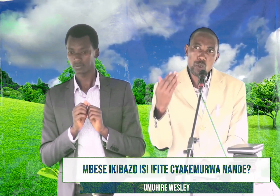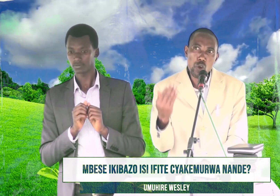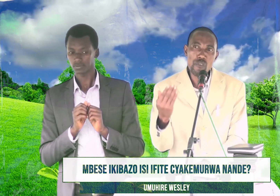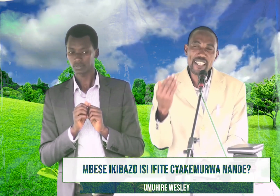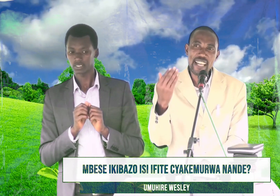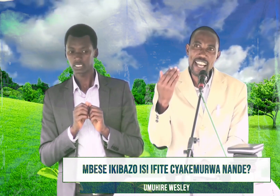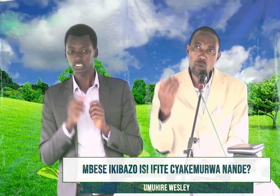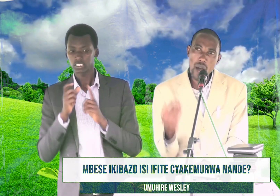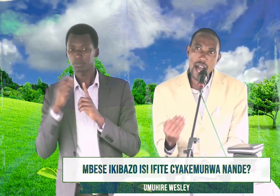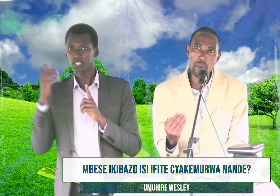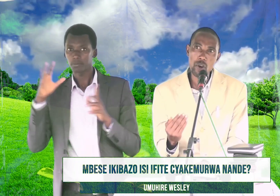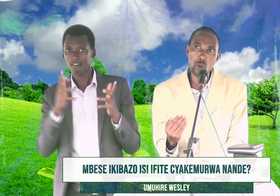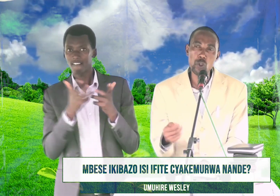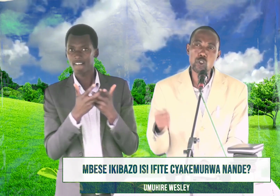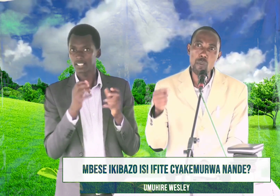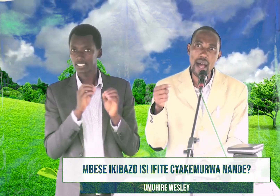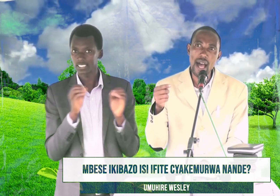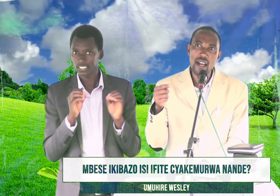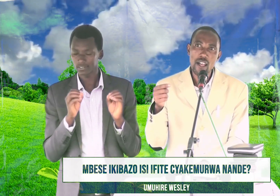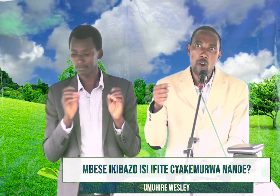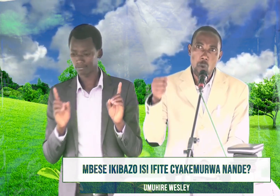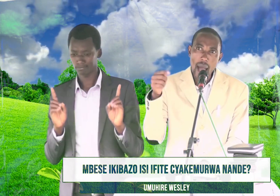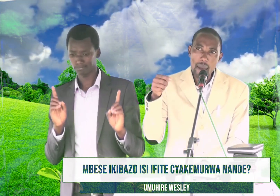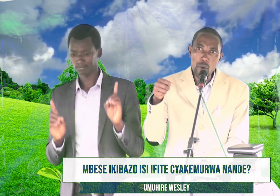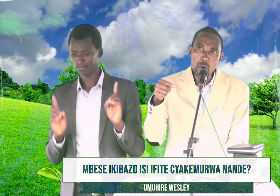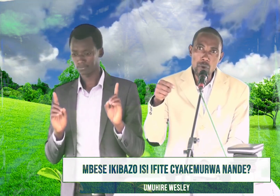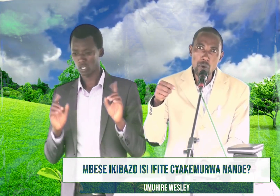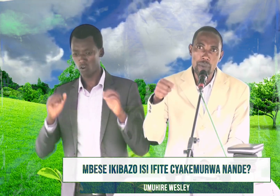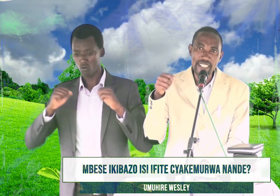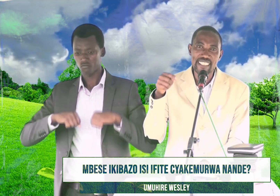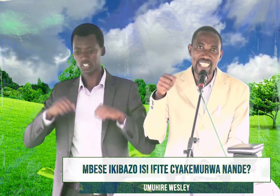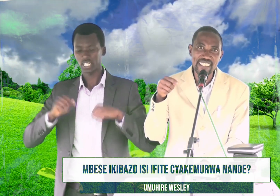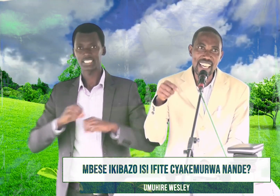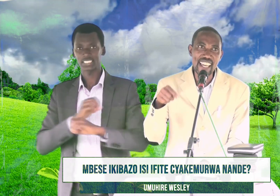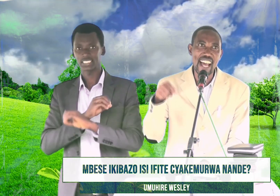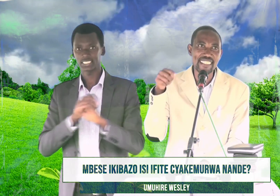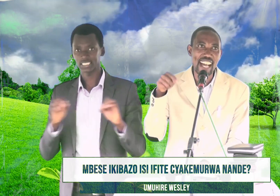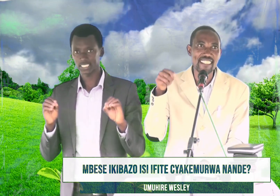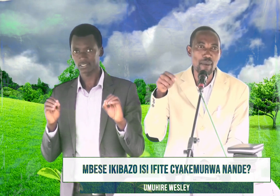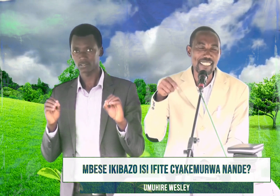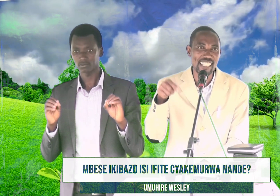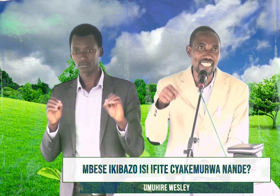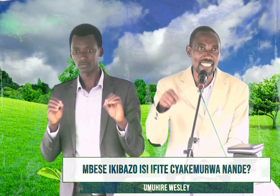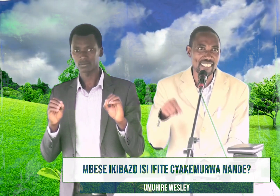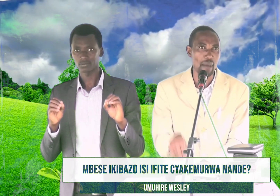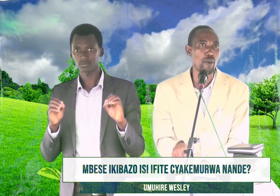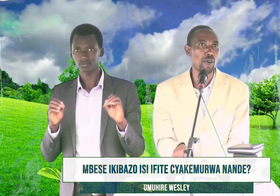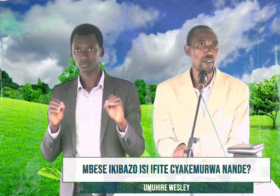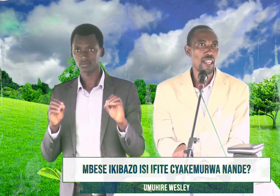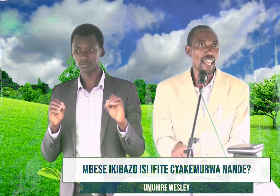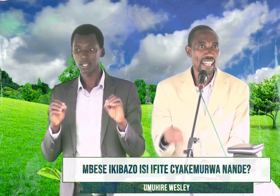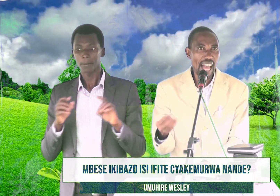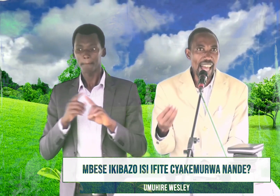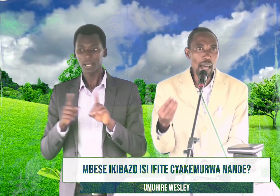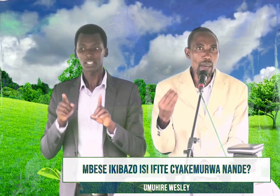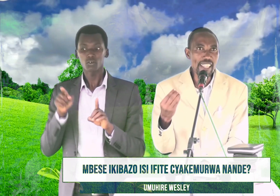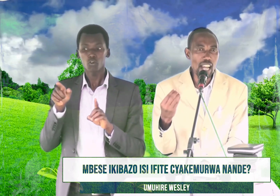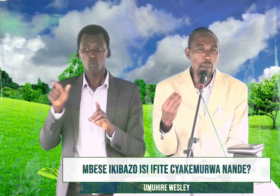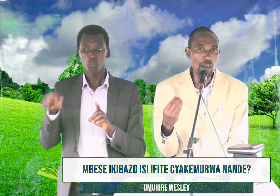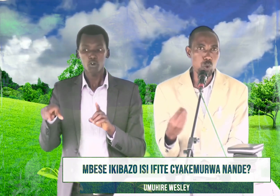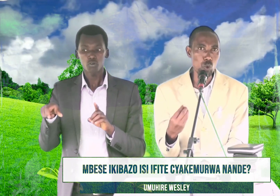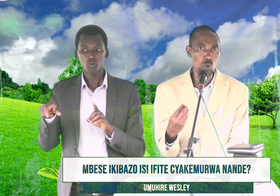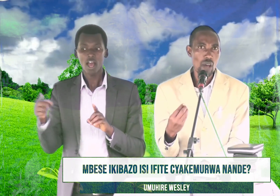ariko kutumvikana kwabo gutuma wa muntu bishyize kera cya kibazo kizamo kandi